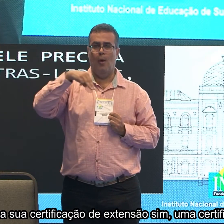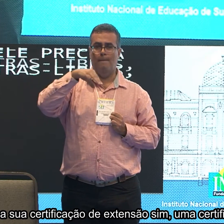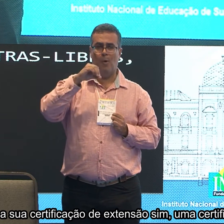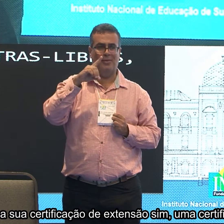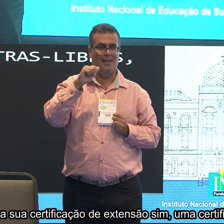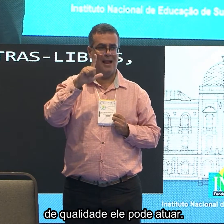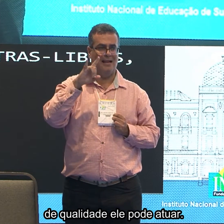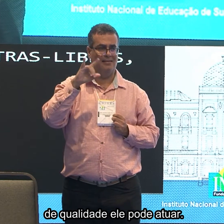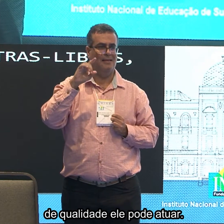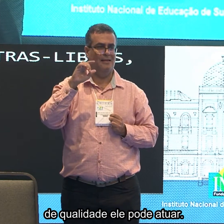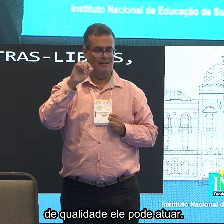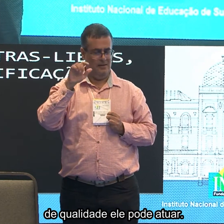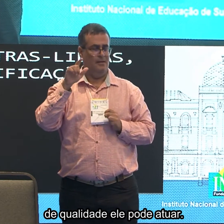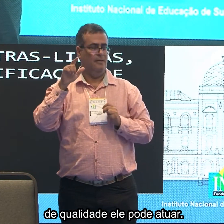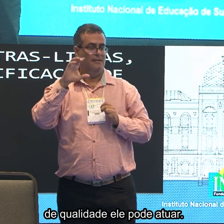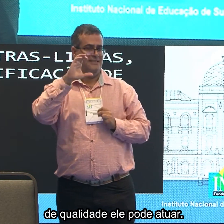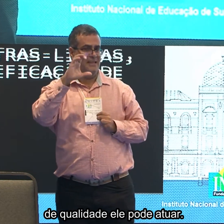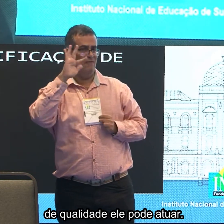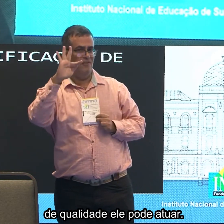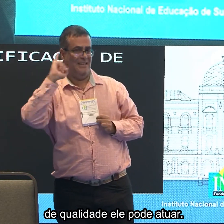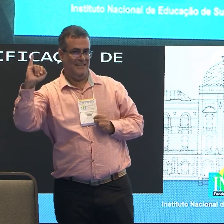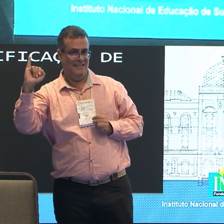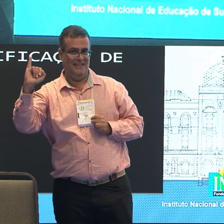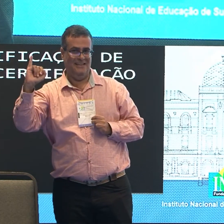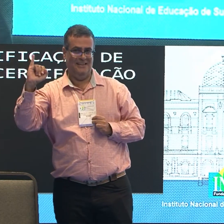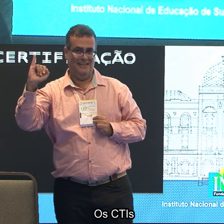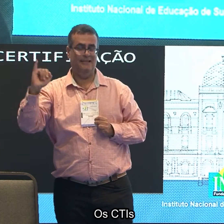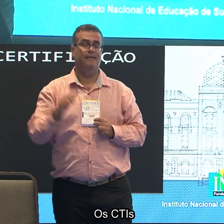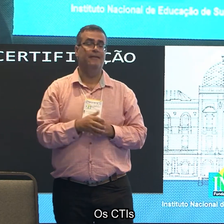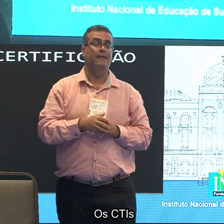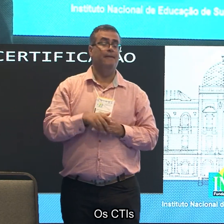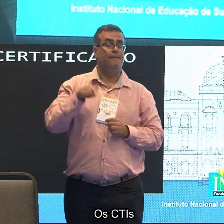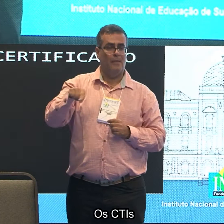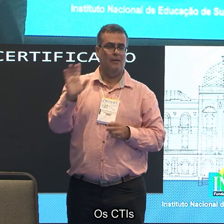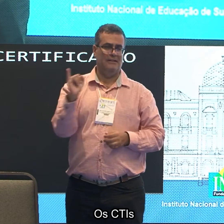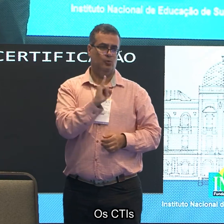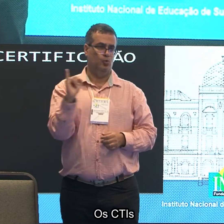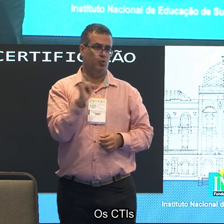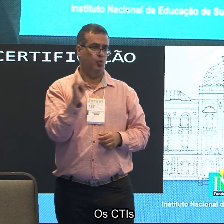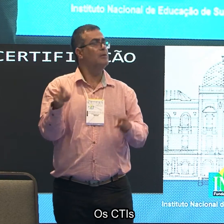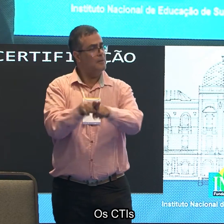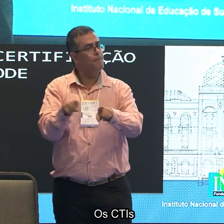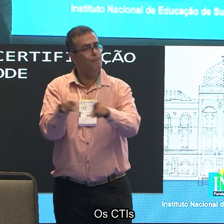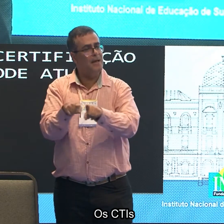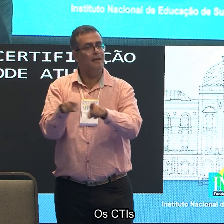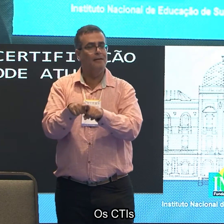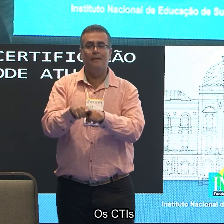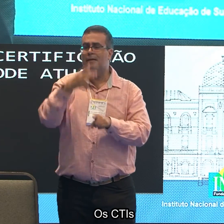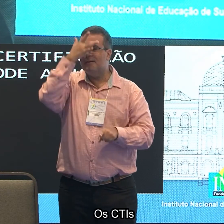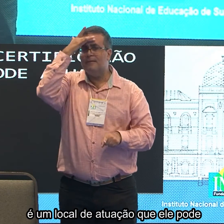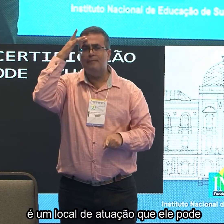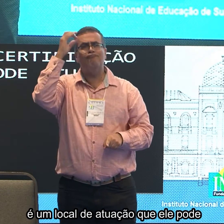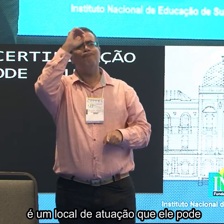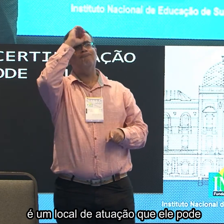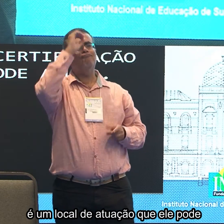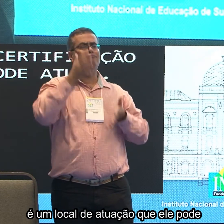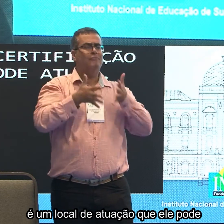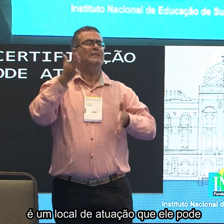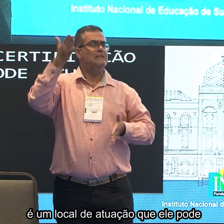certificação de qualidade, ele pode atuar. CTI. O CFI, o CTI, nos CTIs também